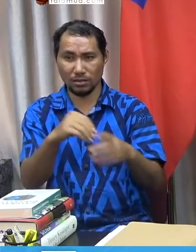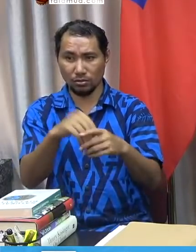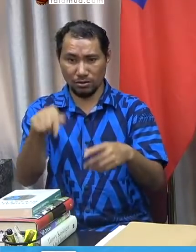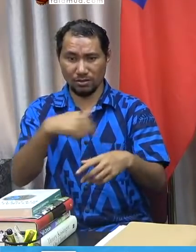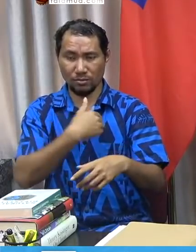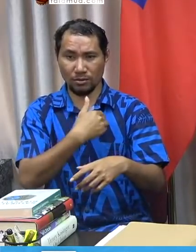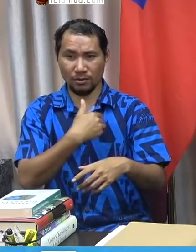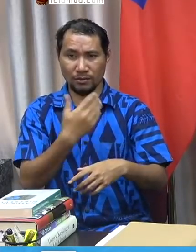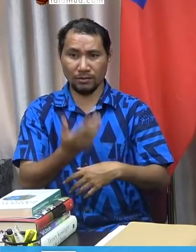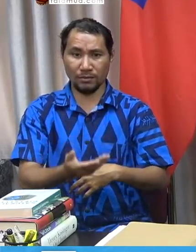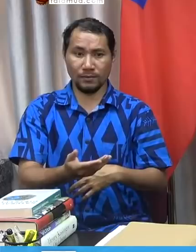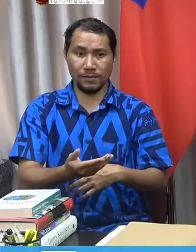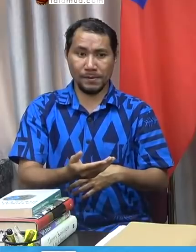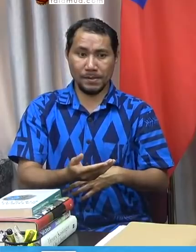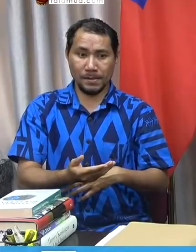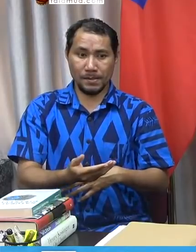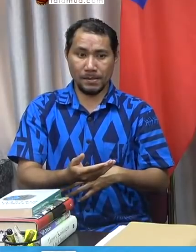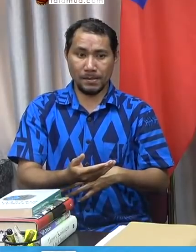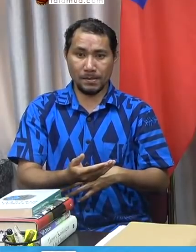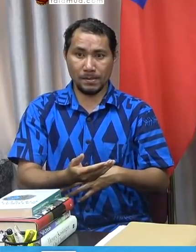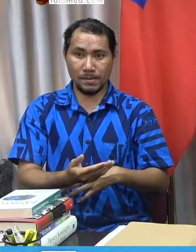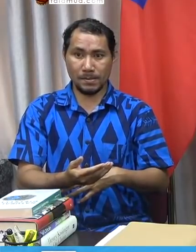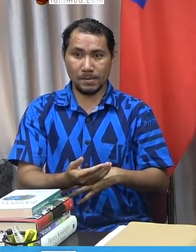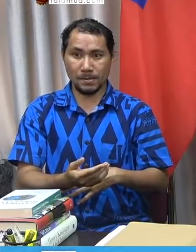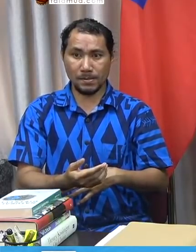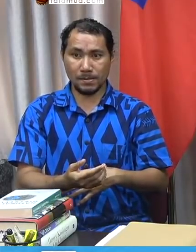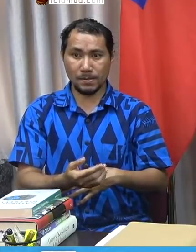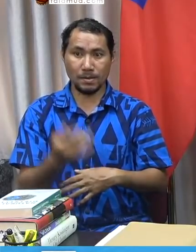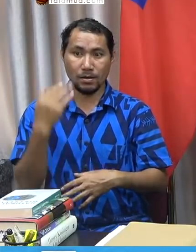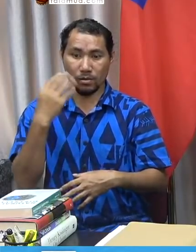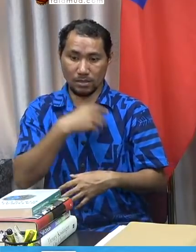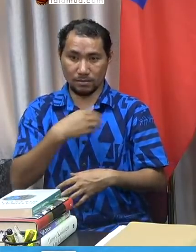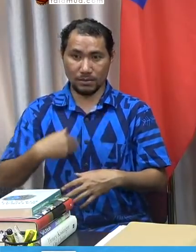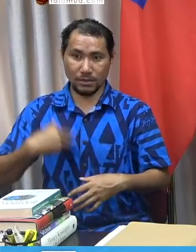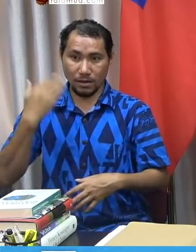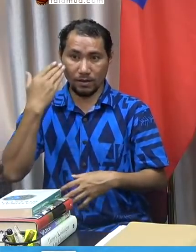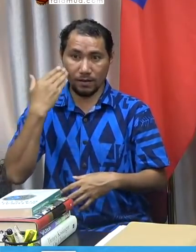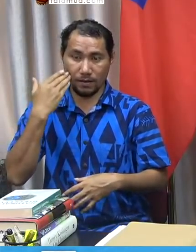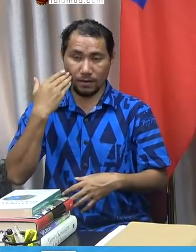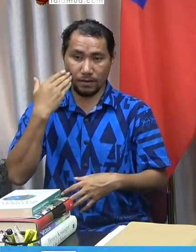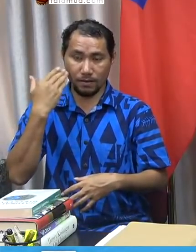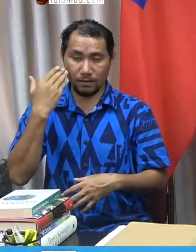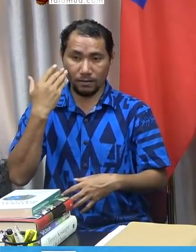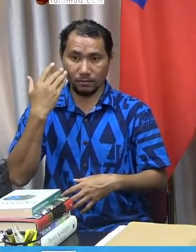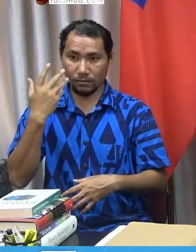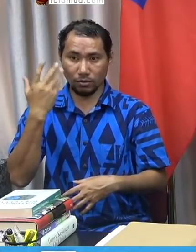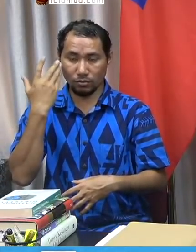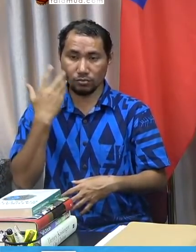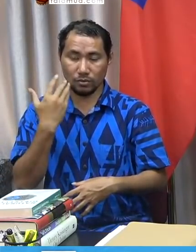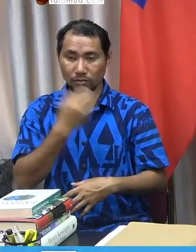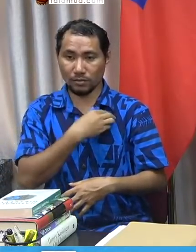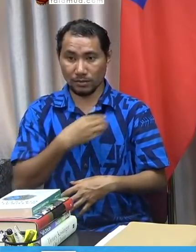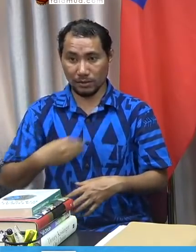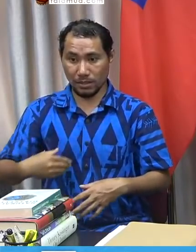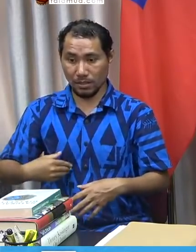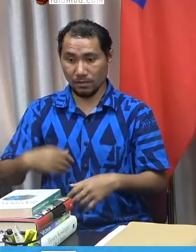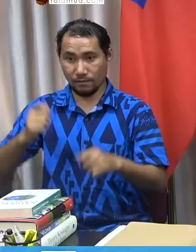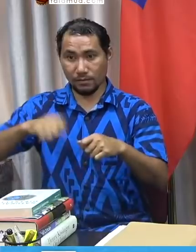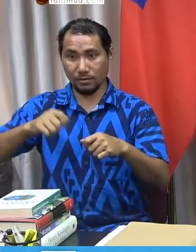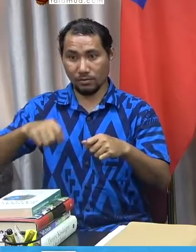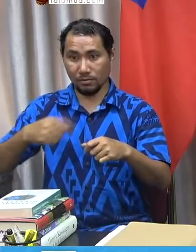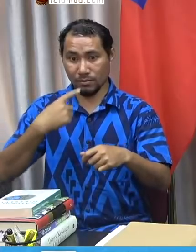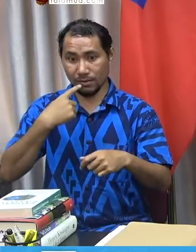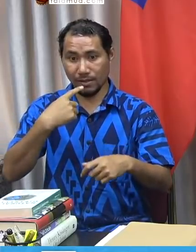E lunga o le whatonunga le minsta, e le aise ngā ioi ngā lutanga luna whai. E le ngā ioi lutanga